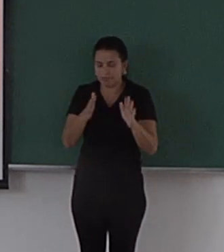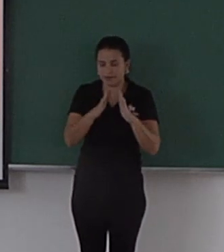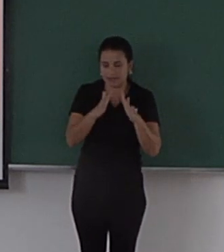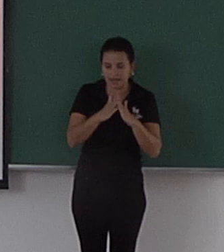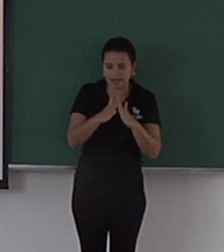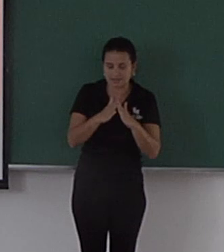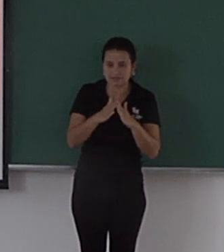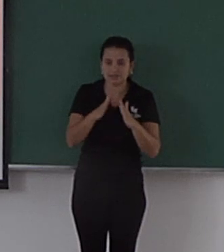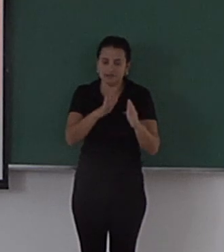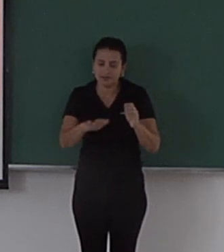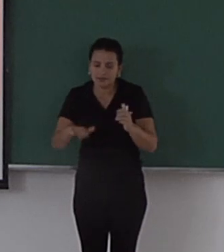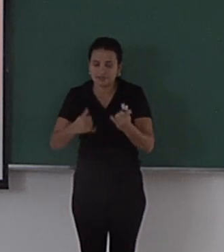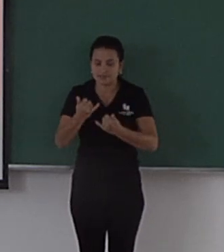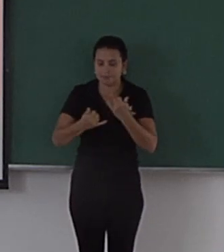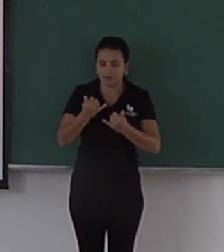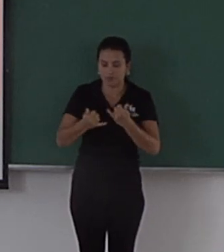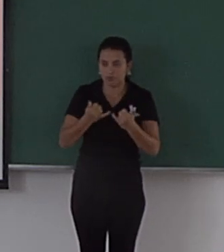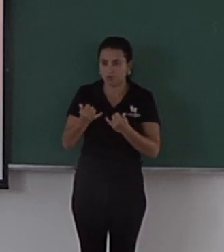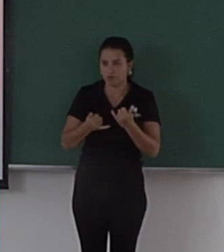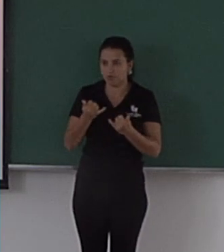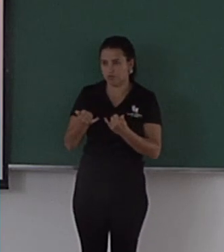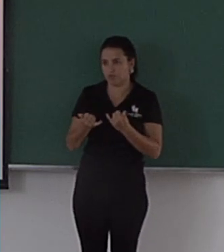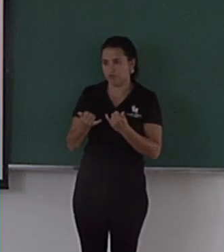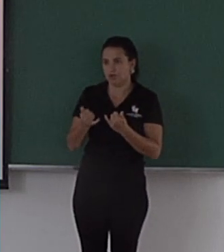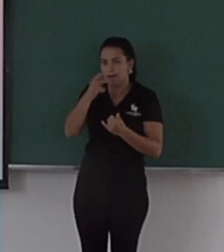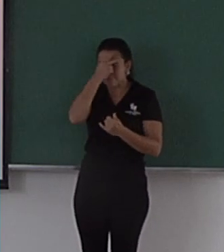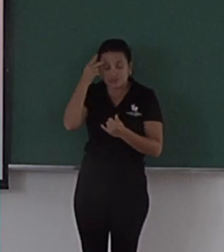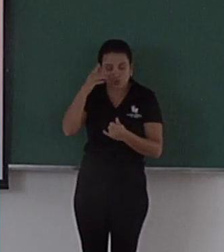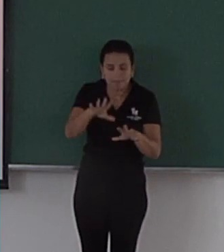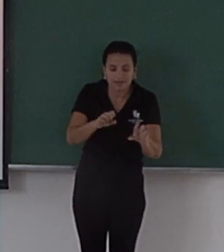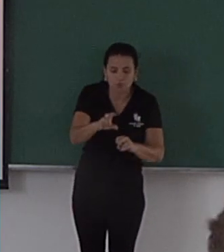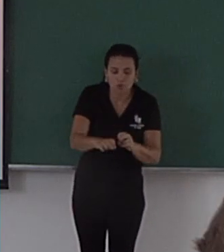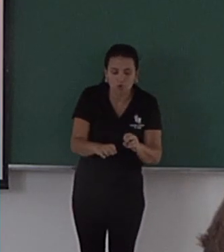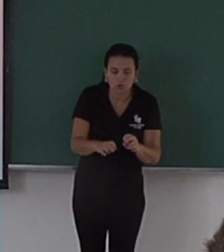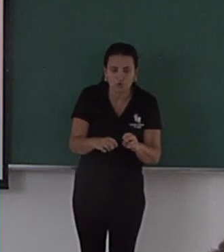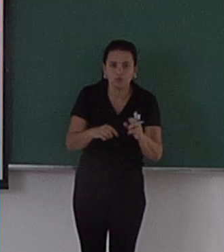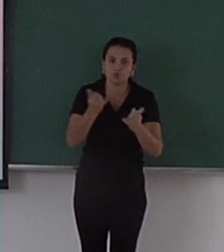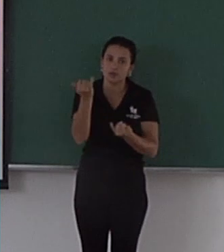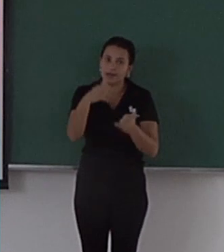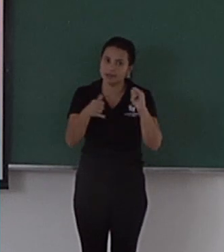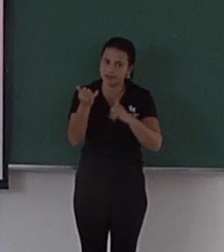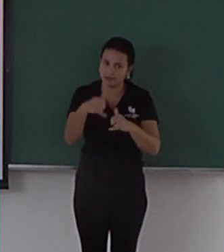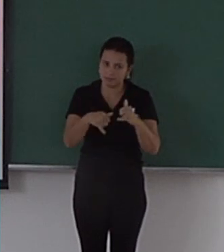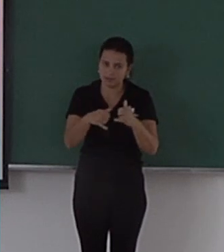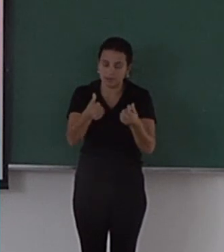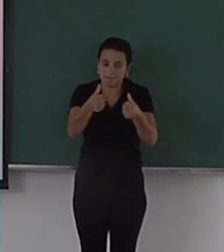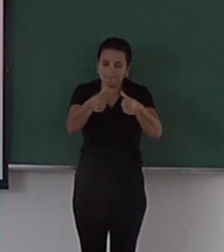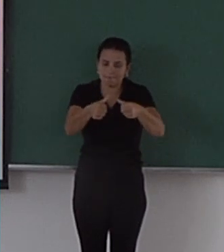brincou, a esposa pegou naquela produto que irradiava e as lesões foram se tornando cada